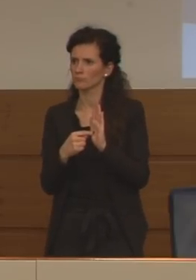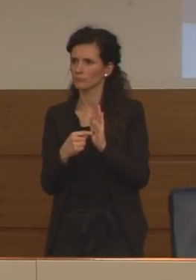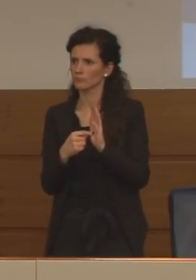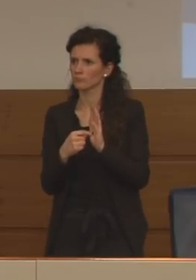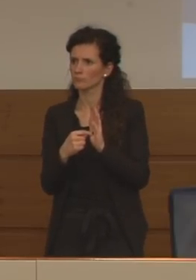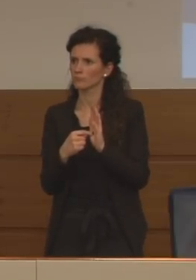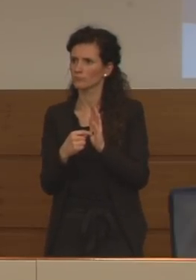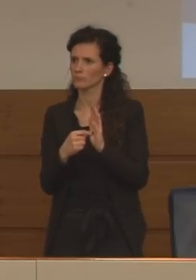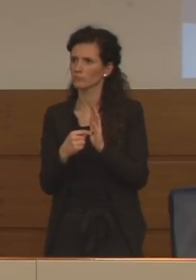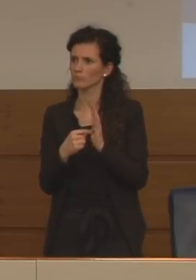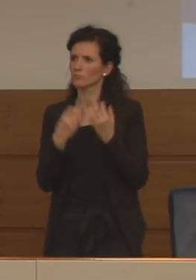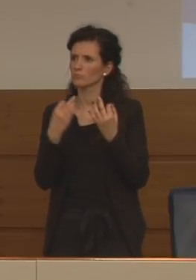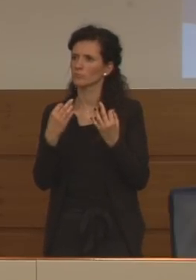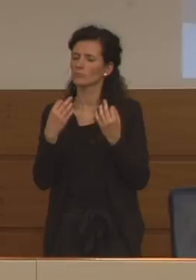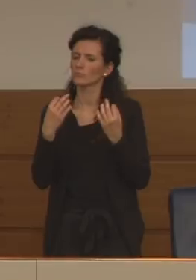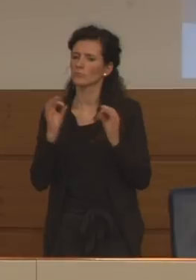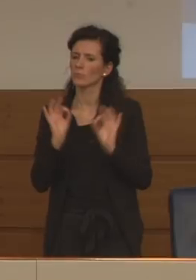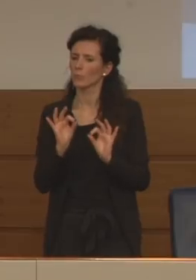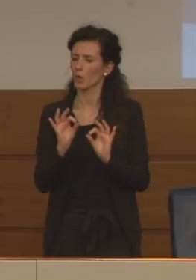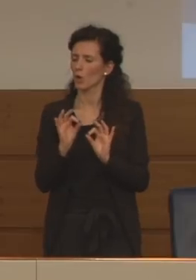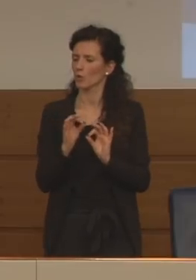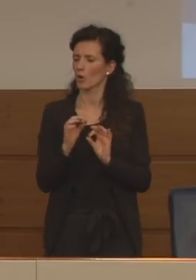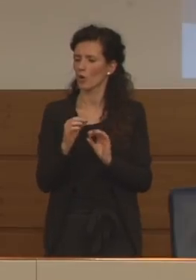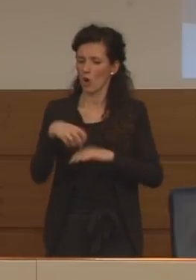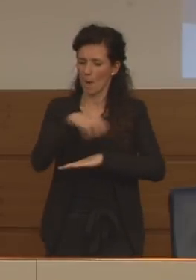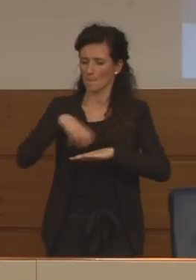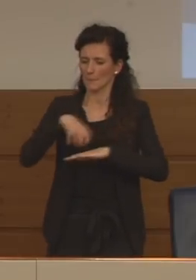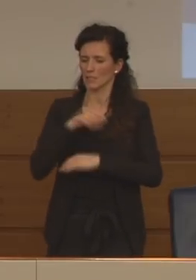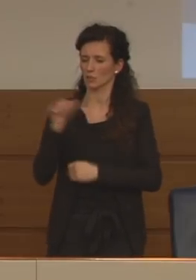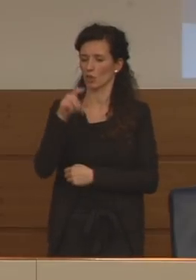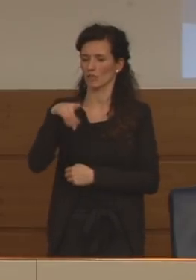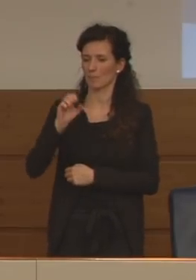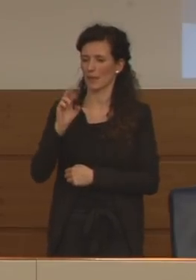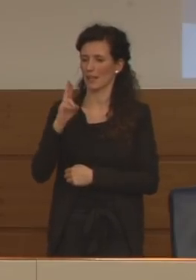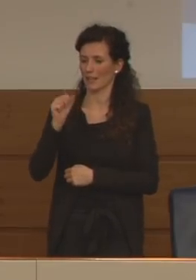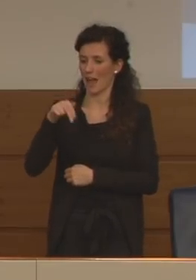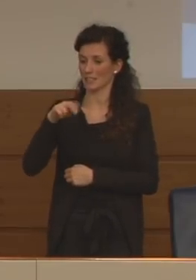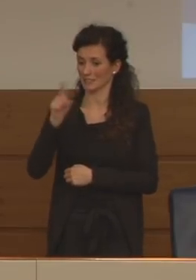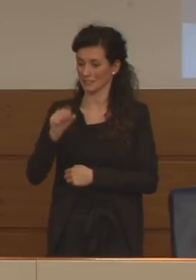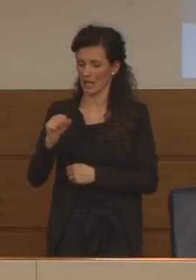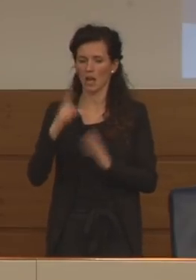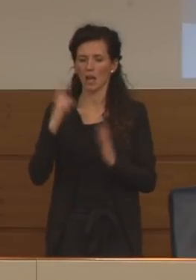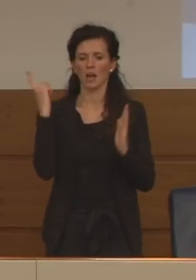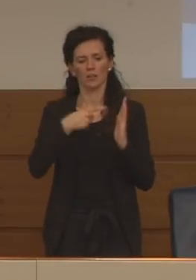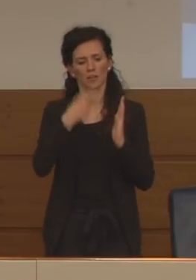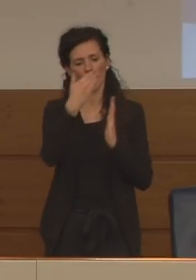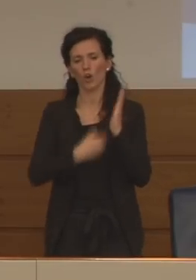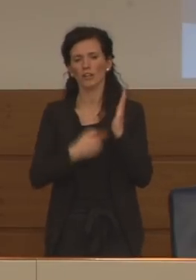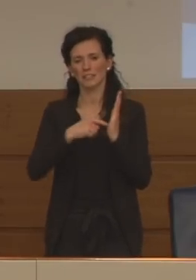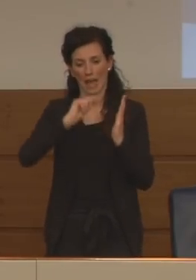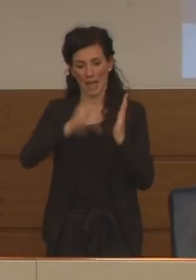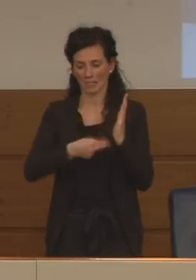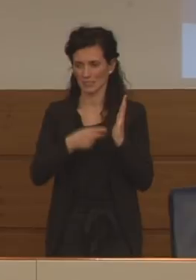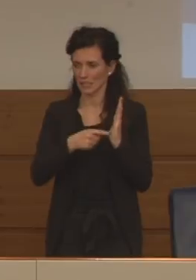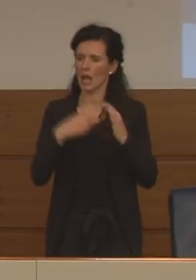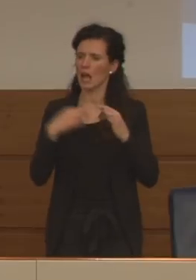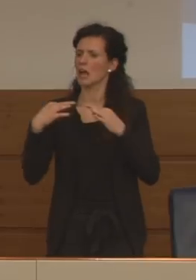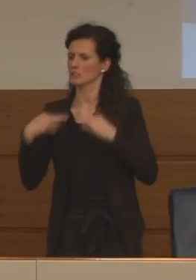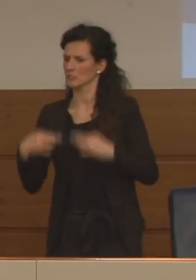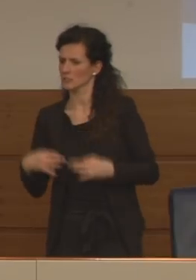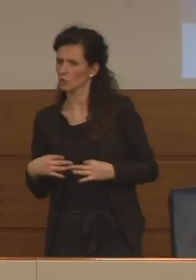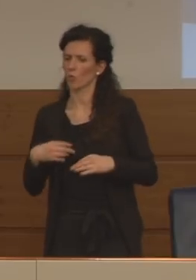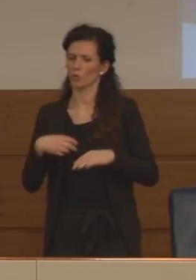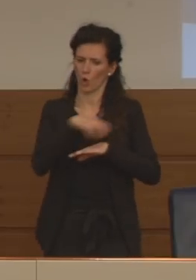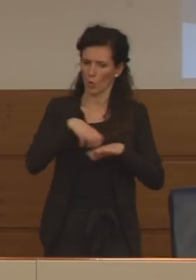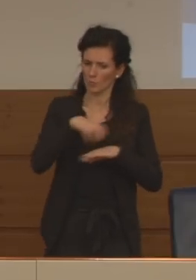temporale dell'ordinanza a firma del ministro speranza l'istituto è comunque anche il commissario il governo ha tenuto